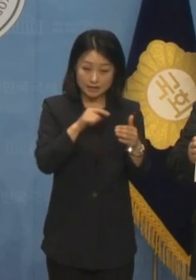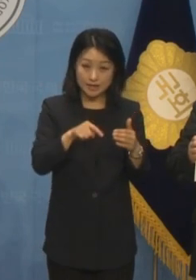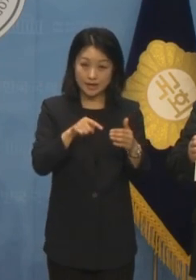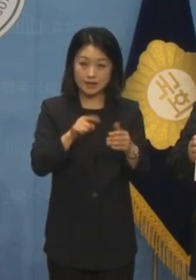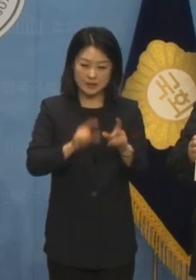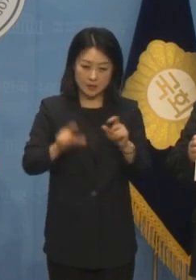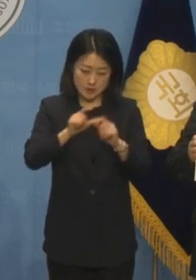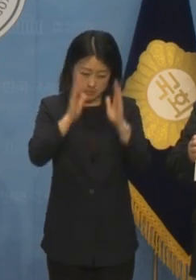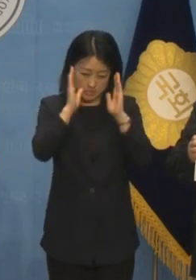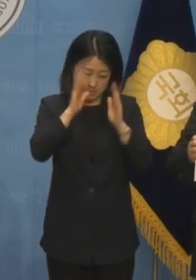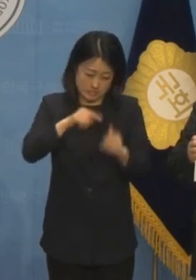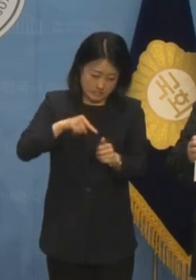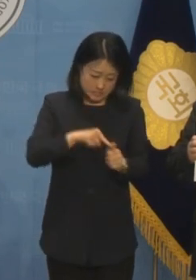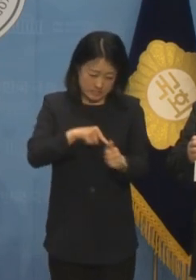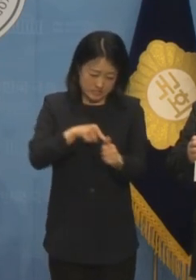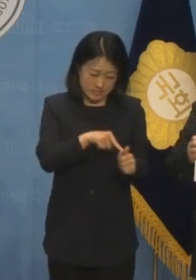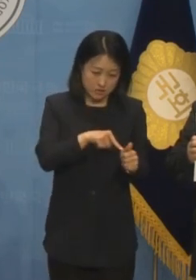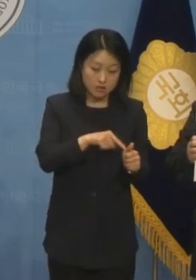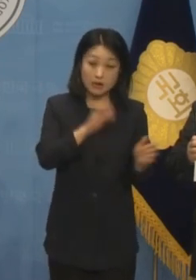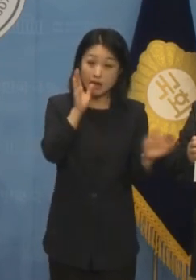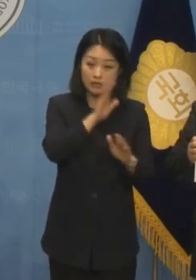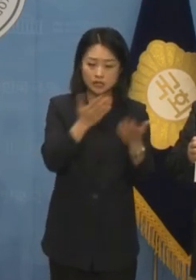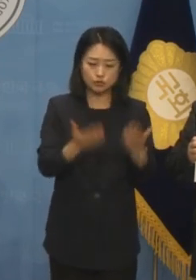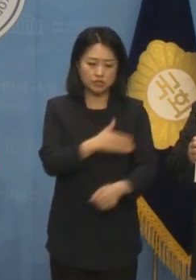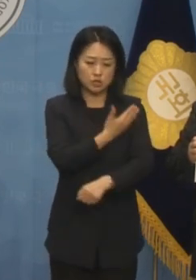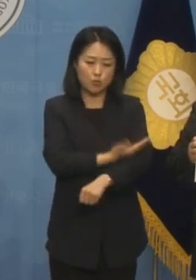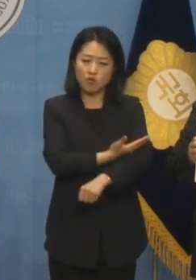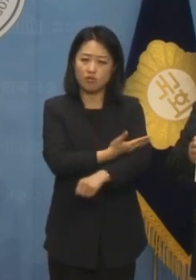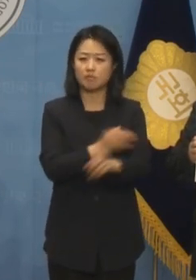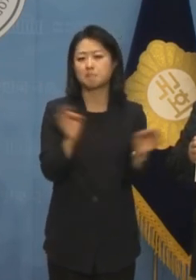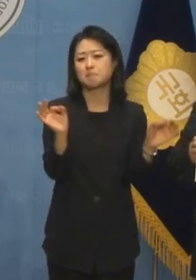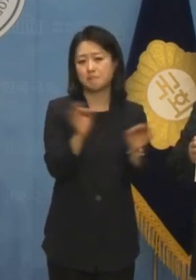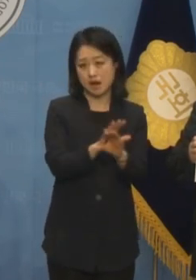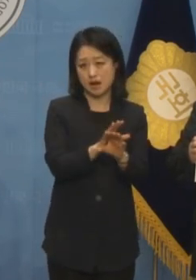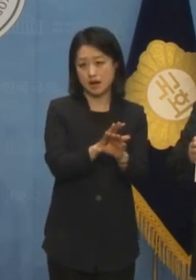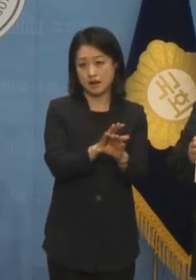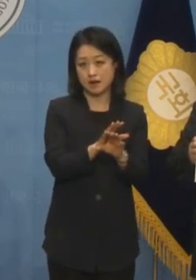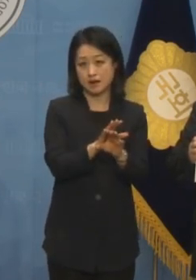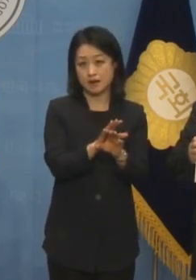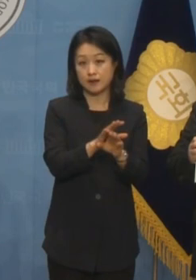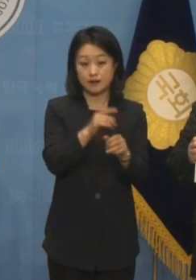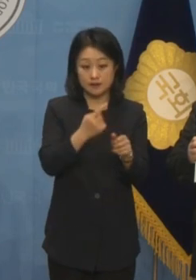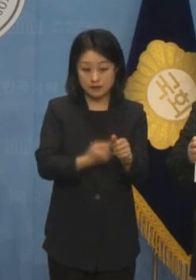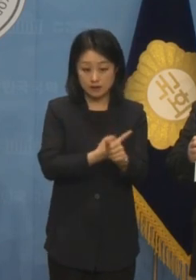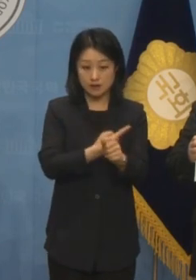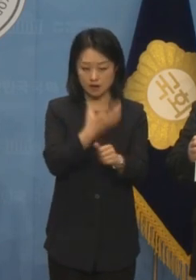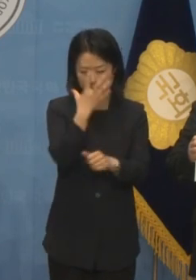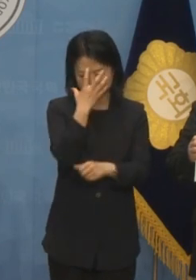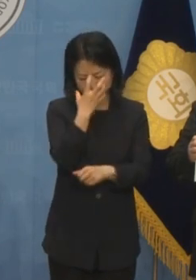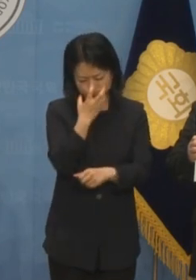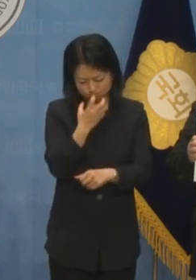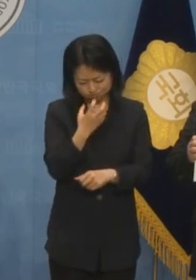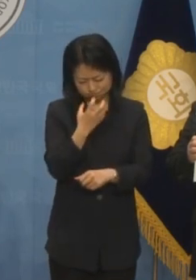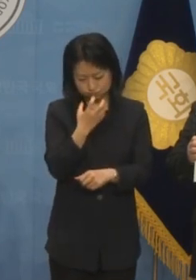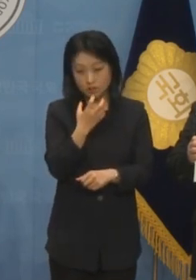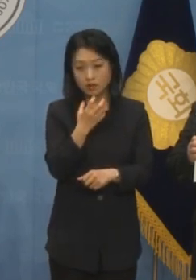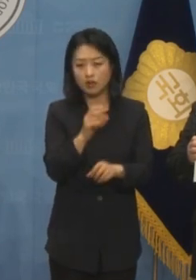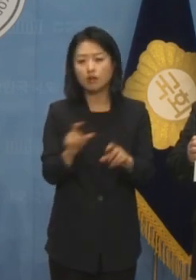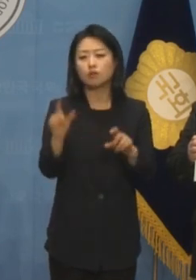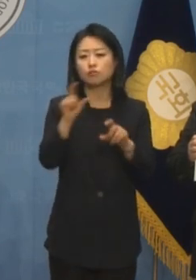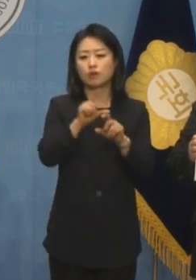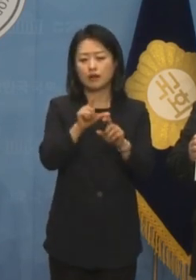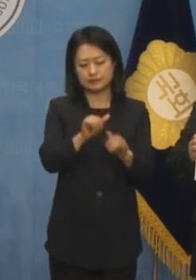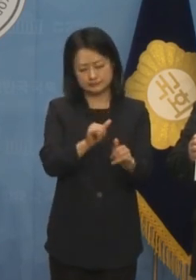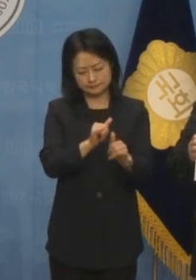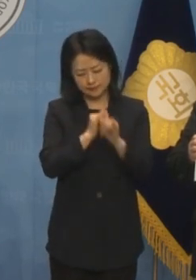공부를 시킨다면 학생들의 휴식권 보장은 사라지고 이는 곧 우울감 증가와 청소년